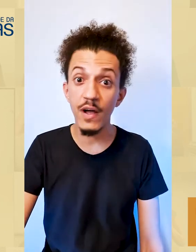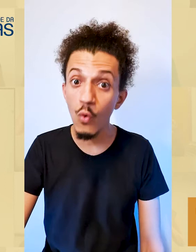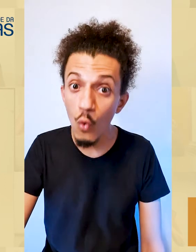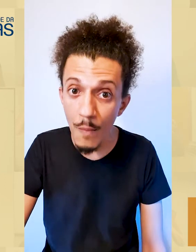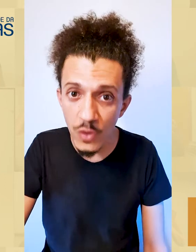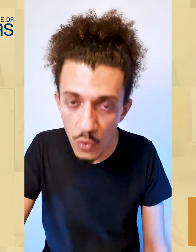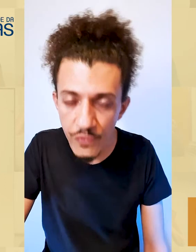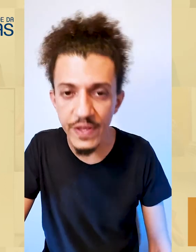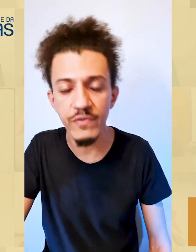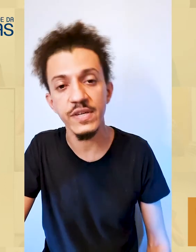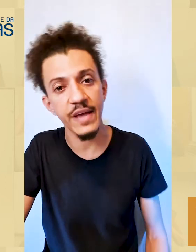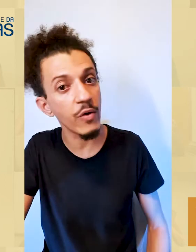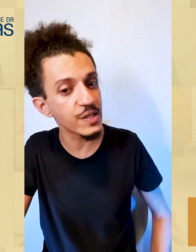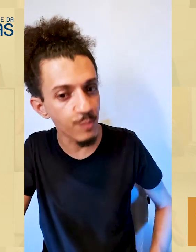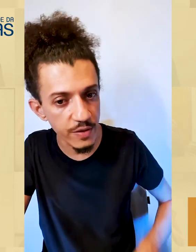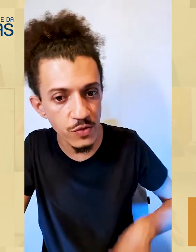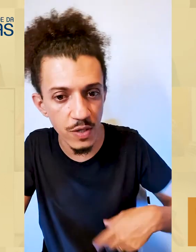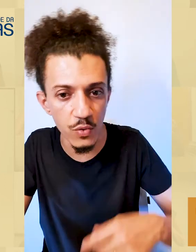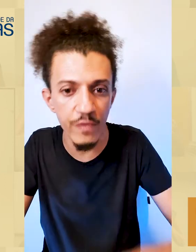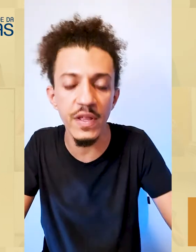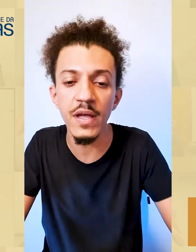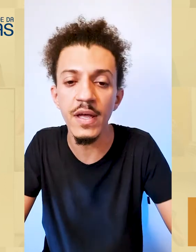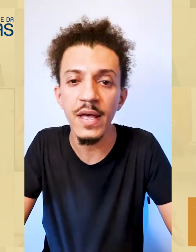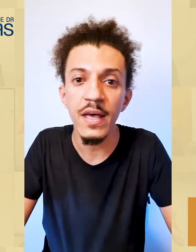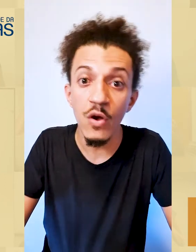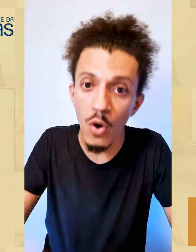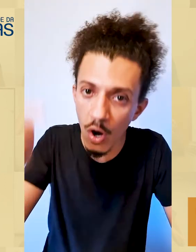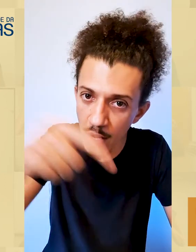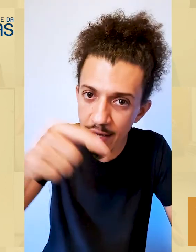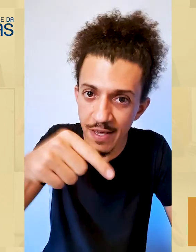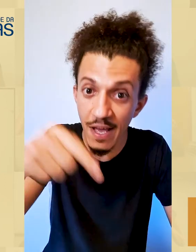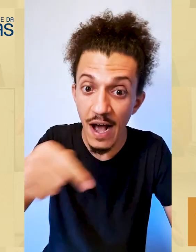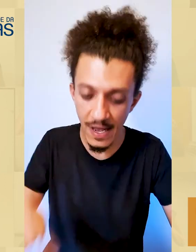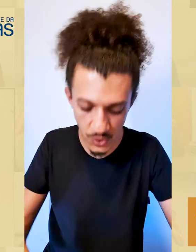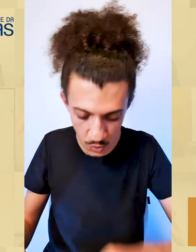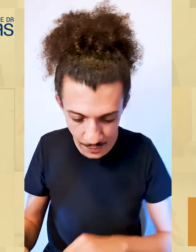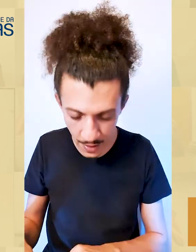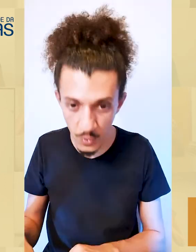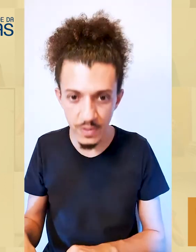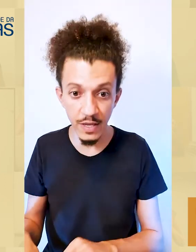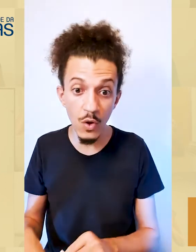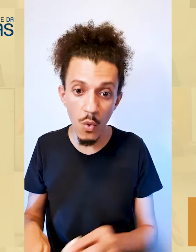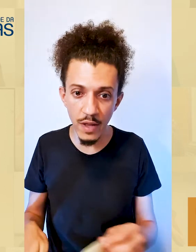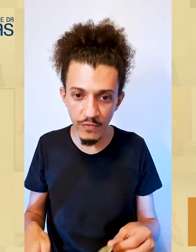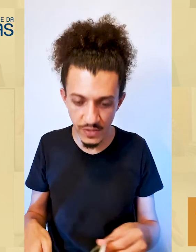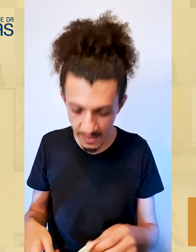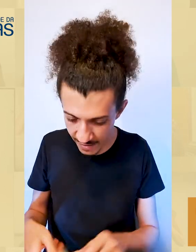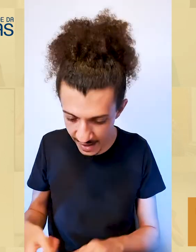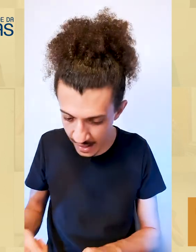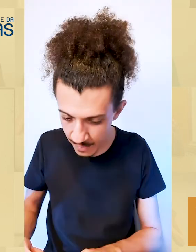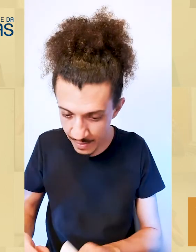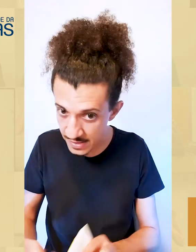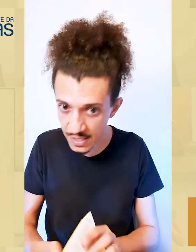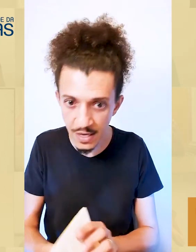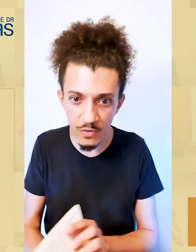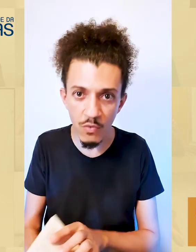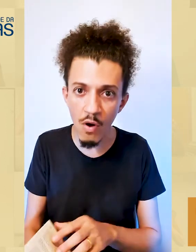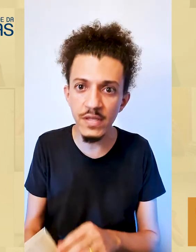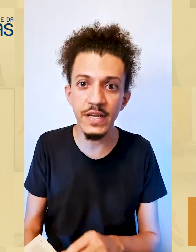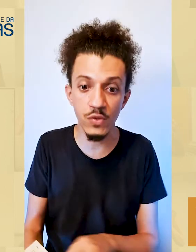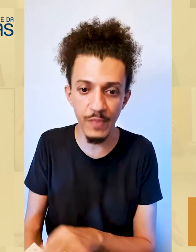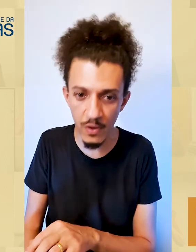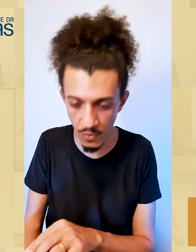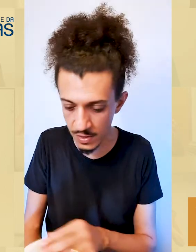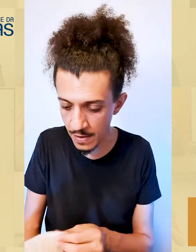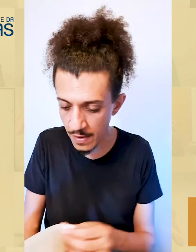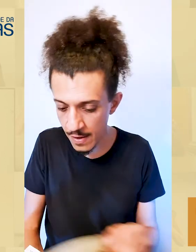você tem alguma dúvida, você quer que eu responda a sua dúvida, coloca aqui a sua pergunta. Enquanto você vai aí pensando qual que